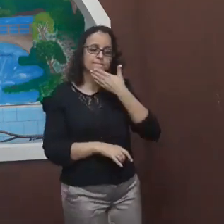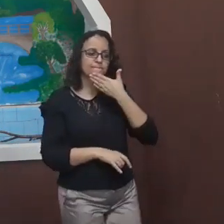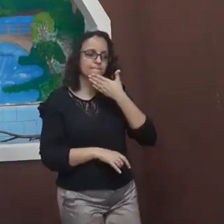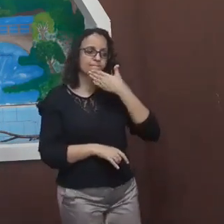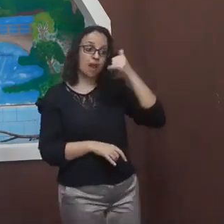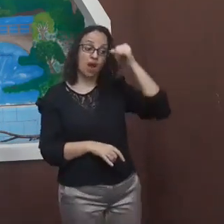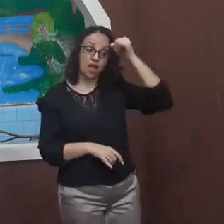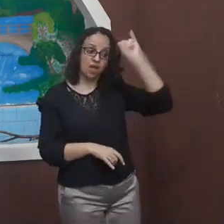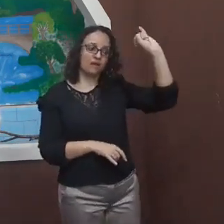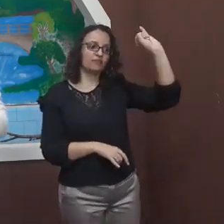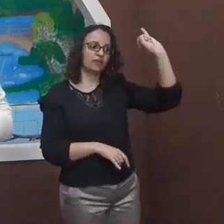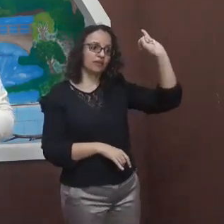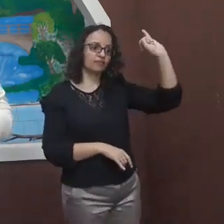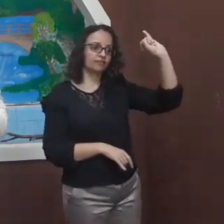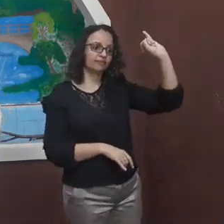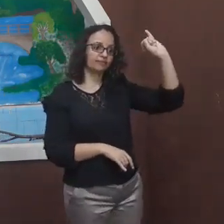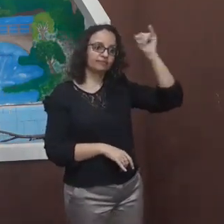melhor você